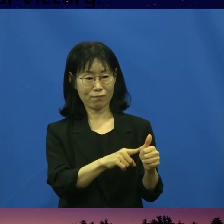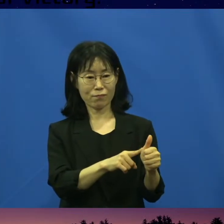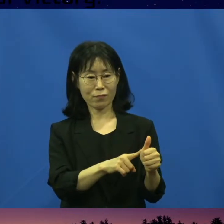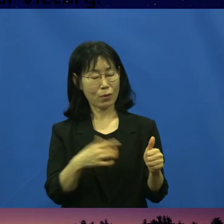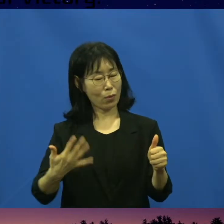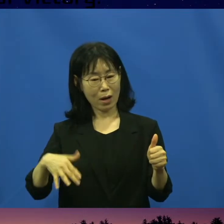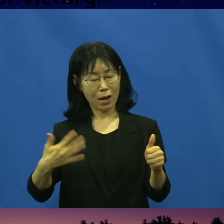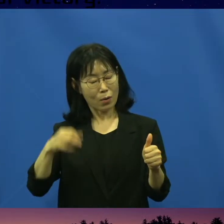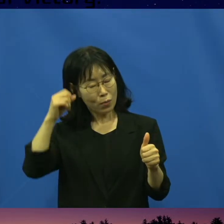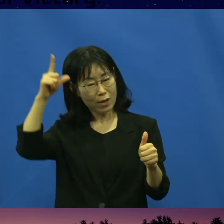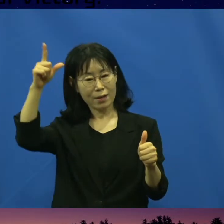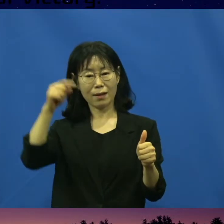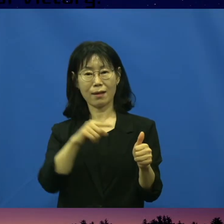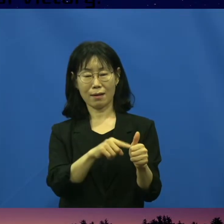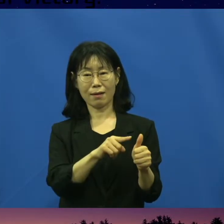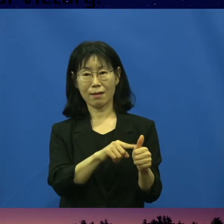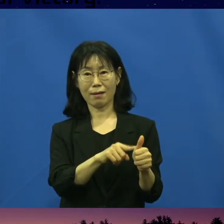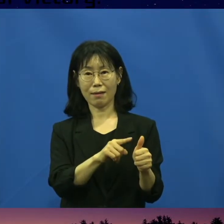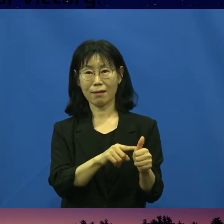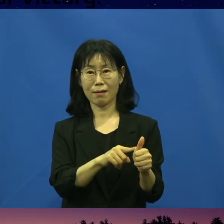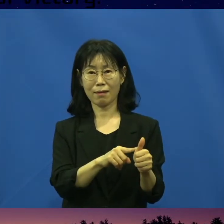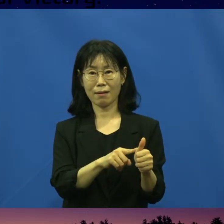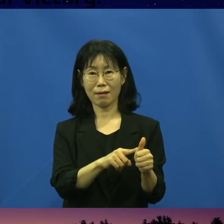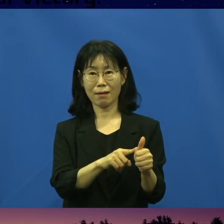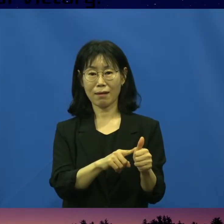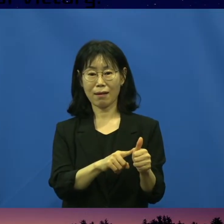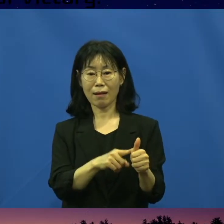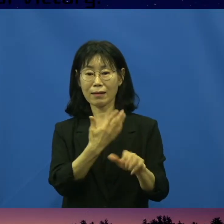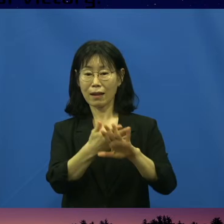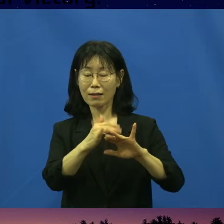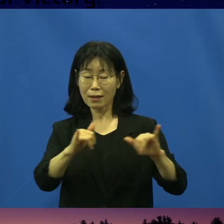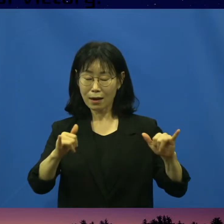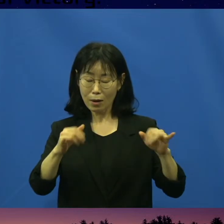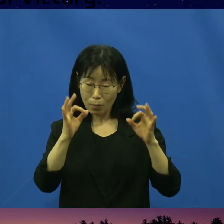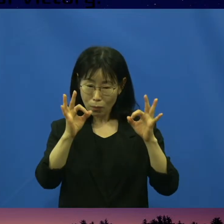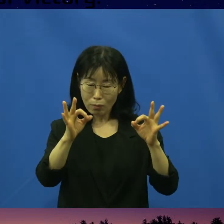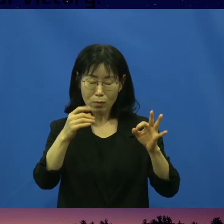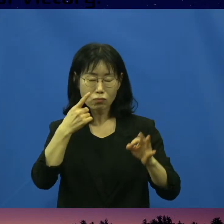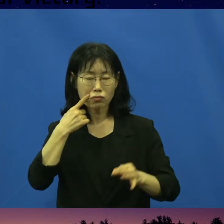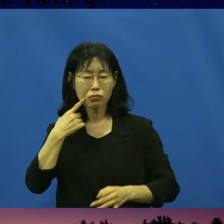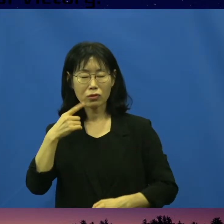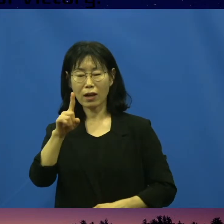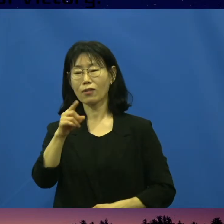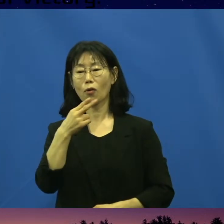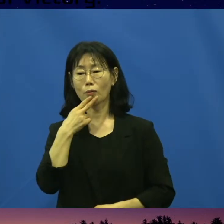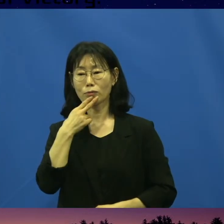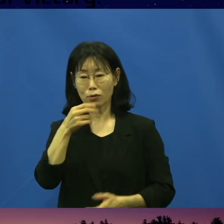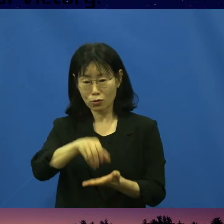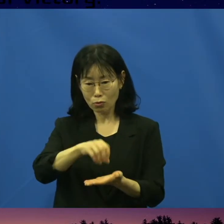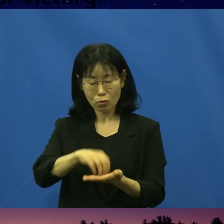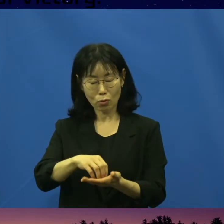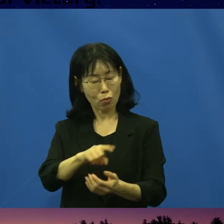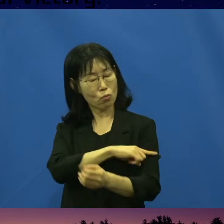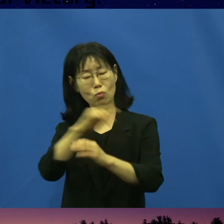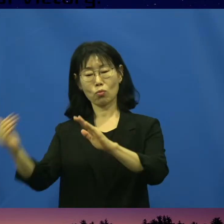거죠. 이 정도면 바랄 게 하나도 없는 겁니다. 인생의 정점에 오른 거예요. 클라이막스예요. 최고 정점이.